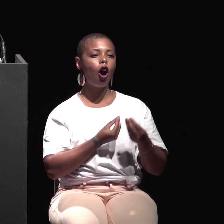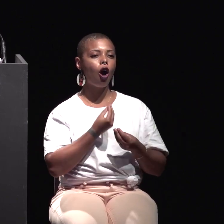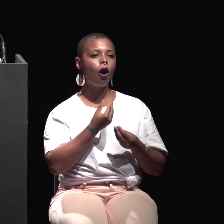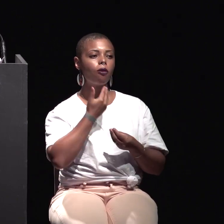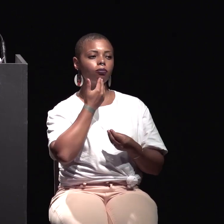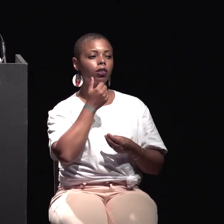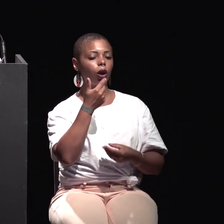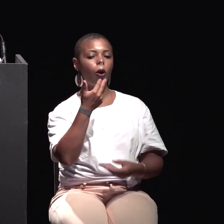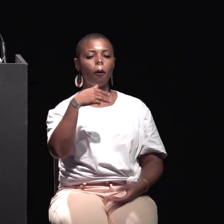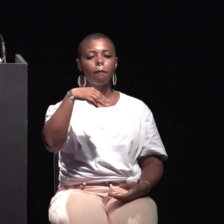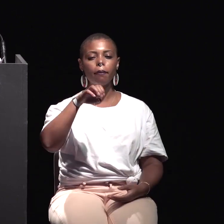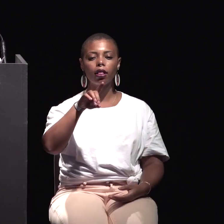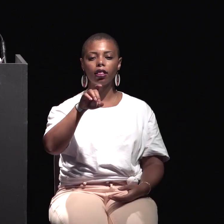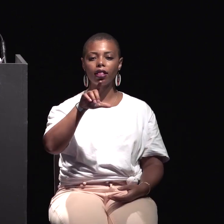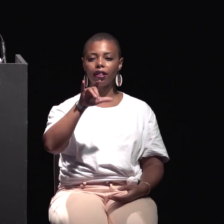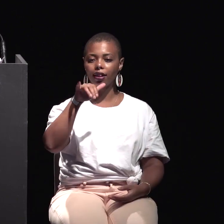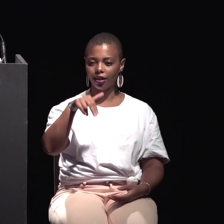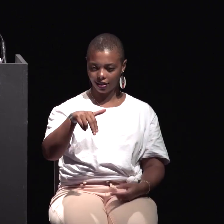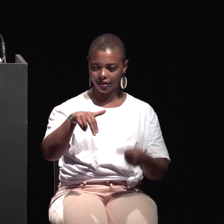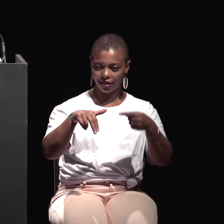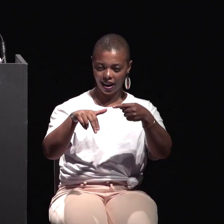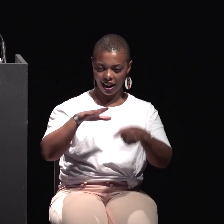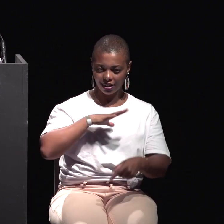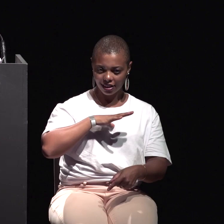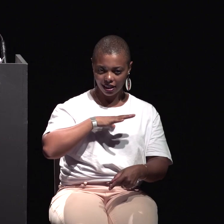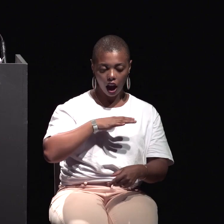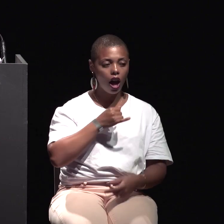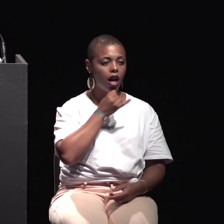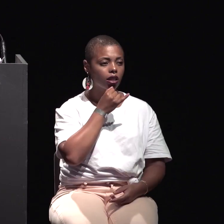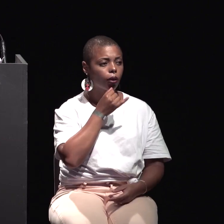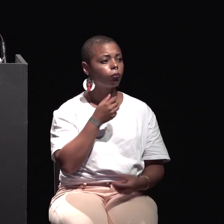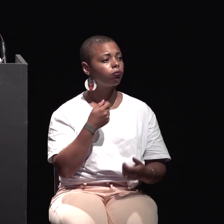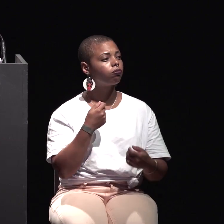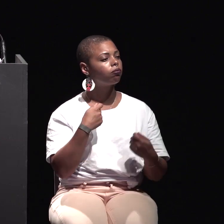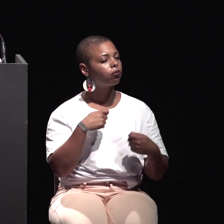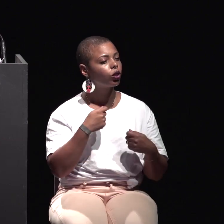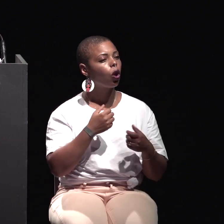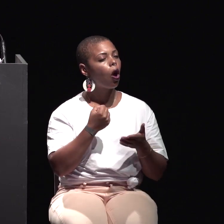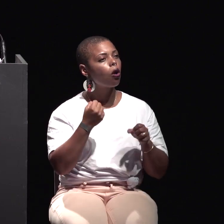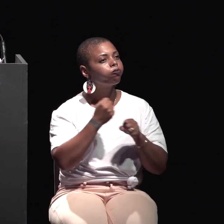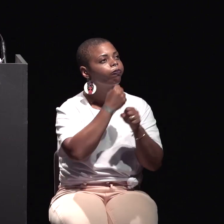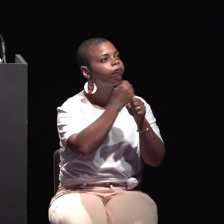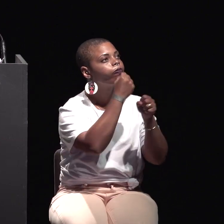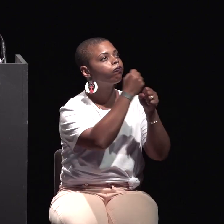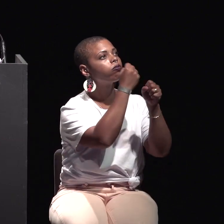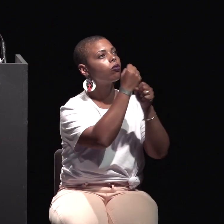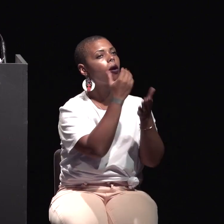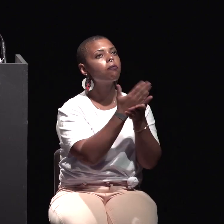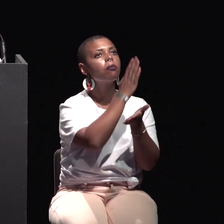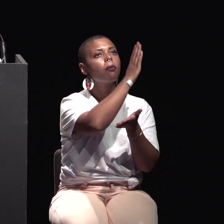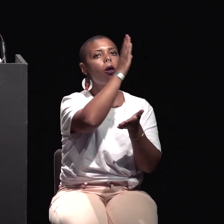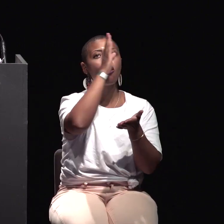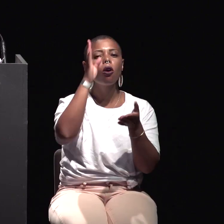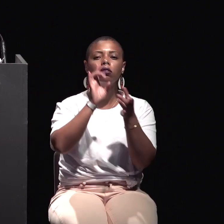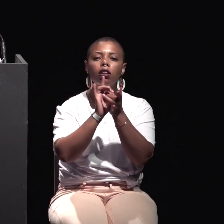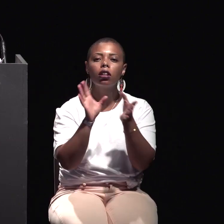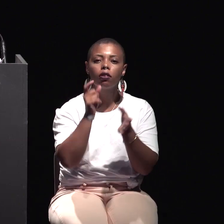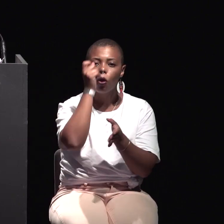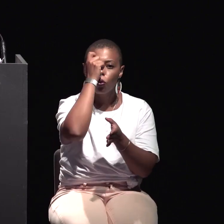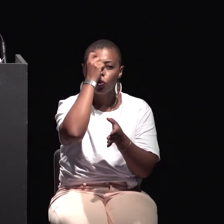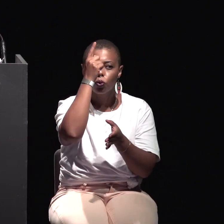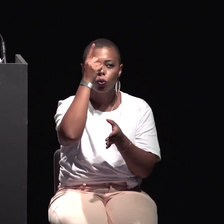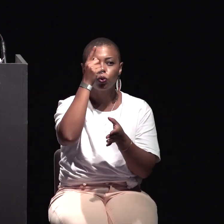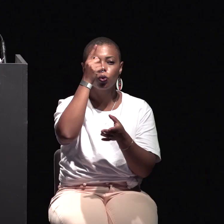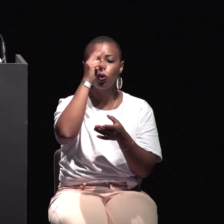cidades como Medellín, por exemplo, investir na construção de bibliotecas, na disponibilização de